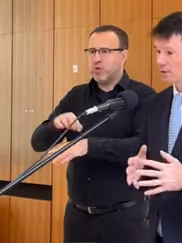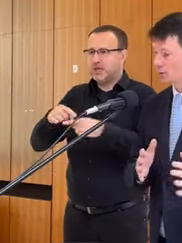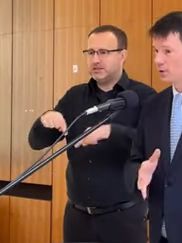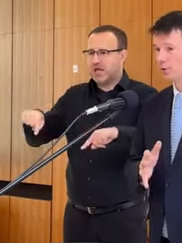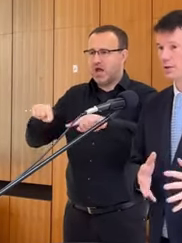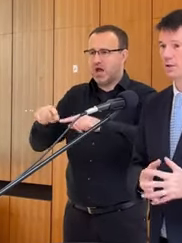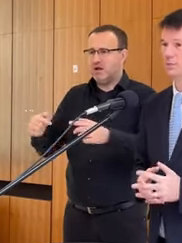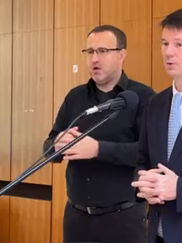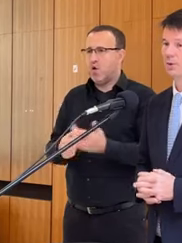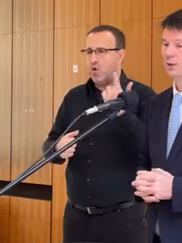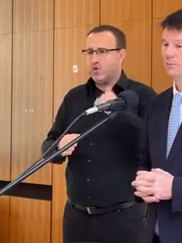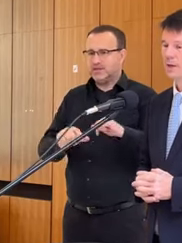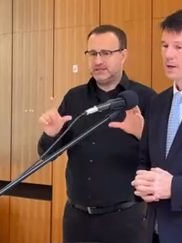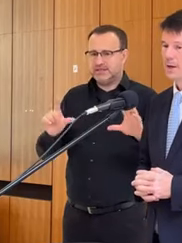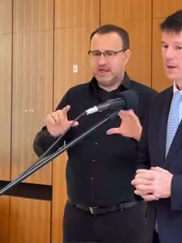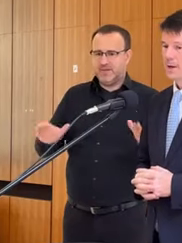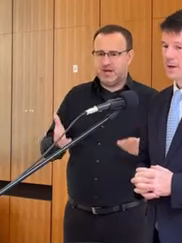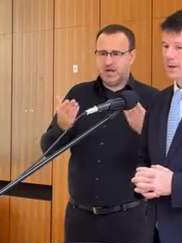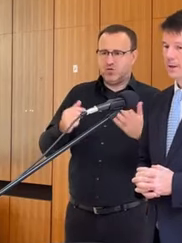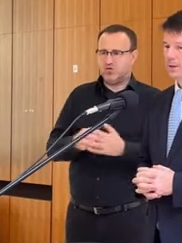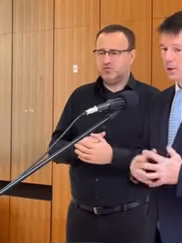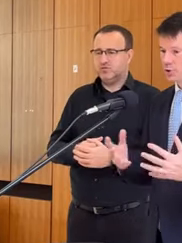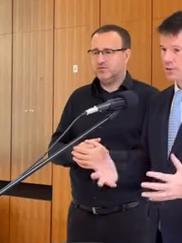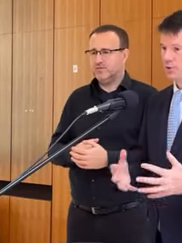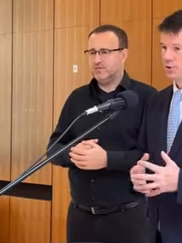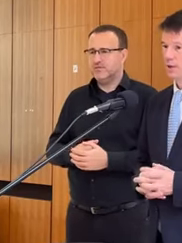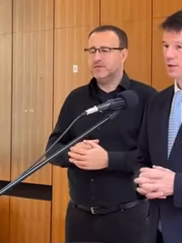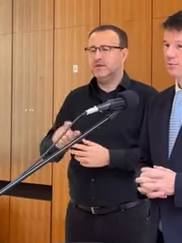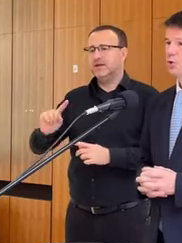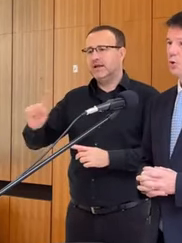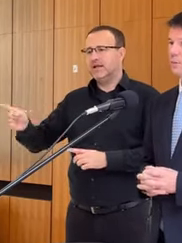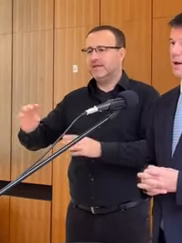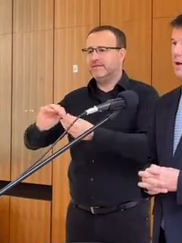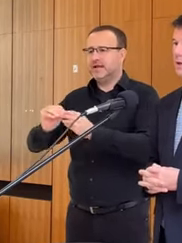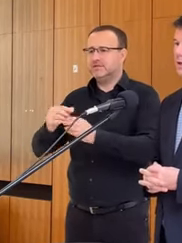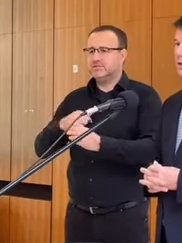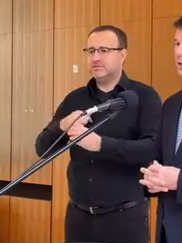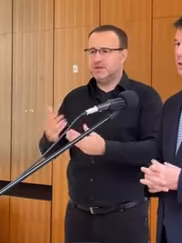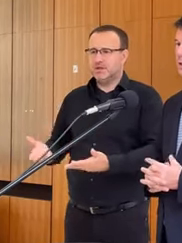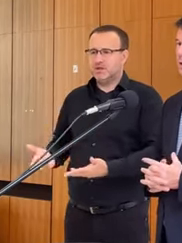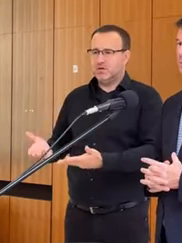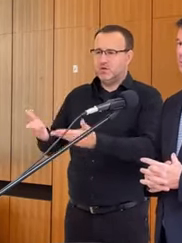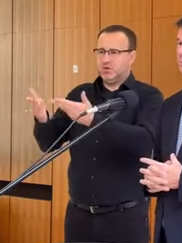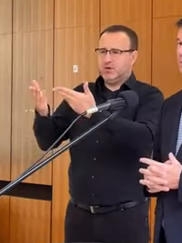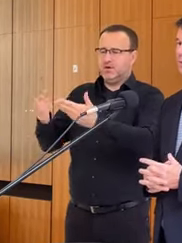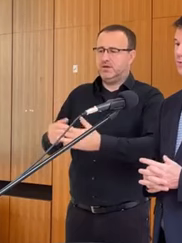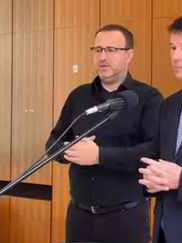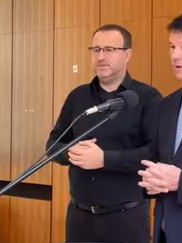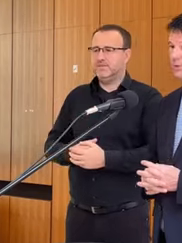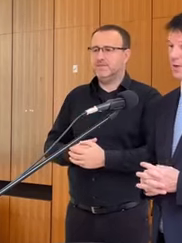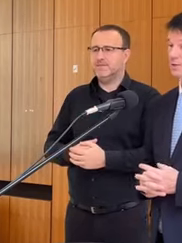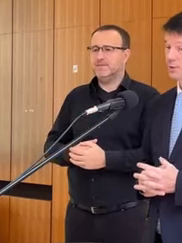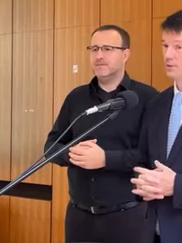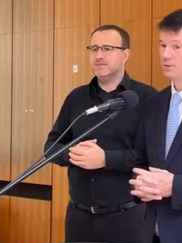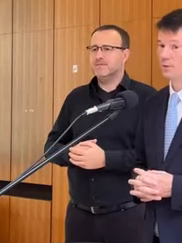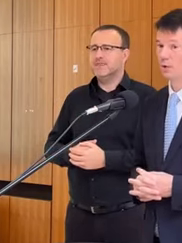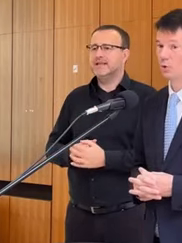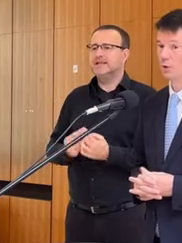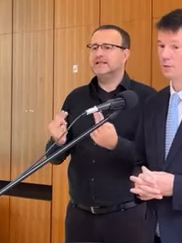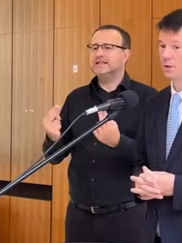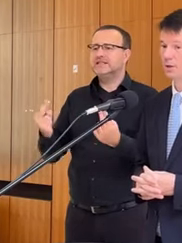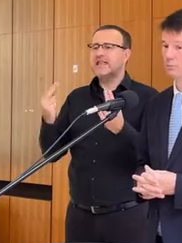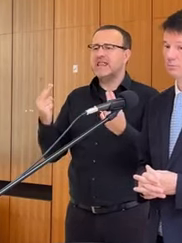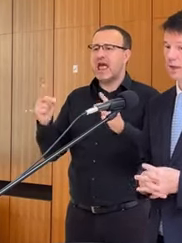ktorú majú na starosti od tej 7. hodiny. Ďalšia vec je, že teda zvyšujeme aj výmer, cenový